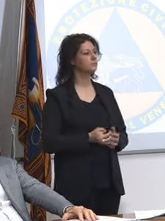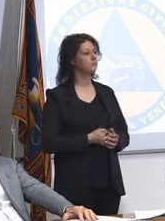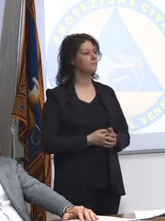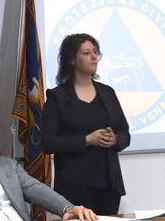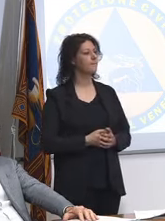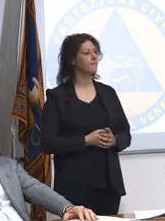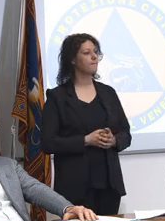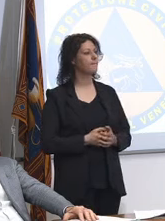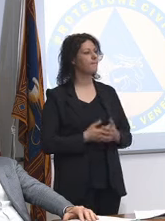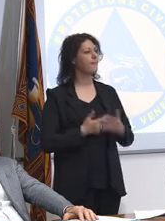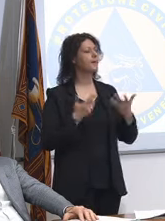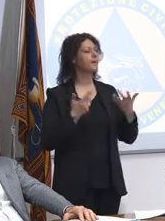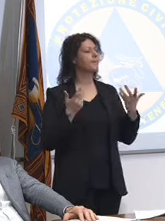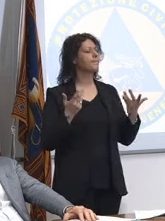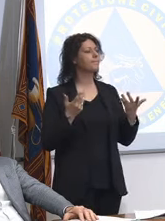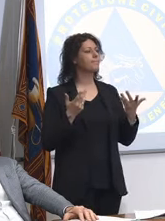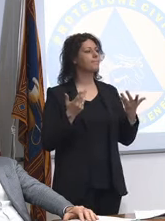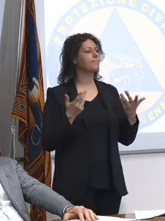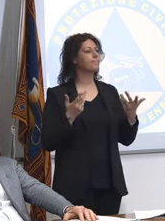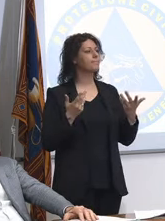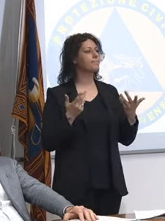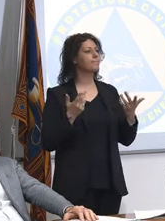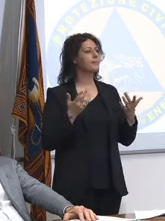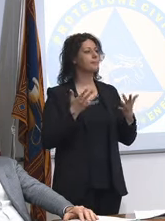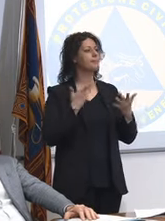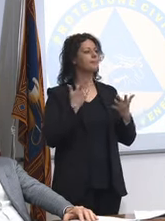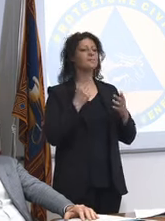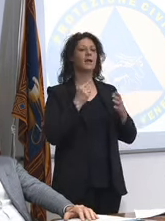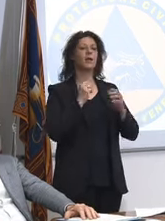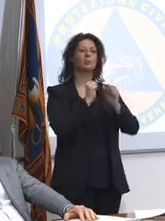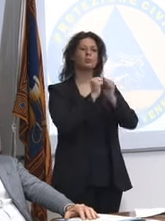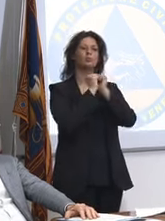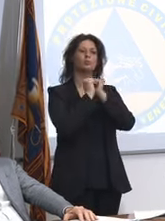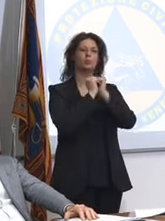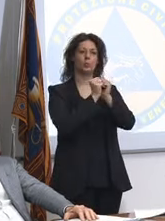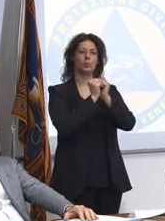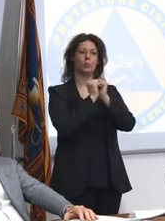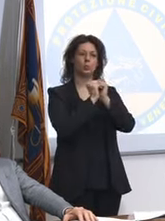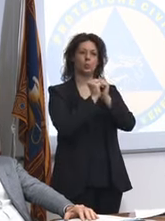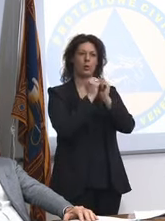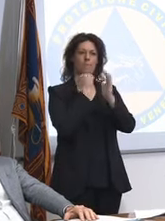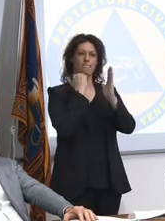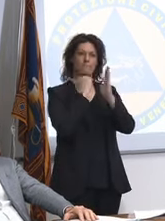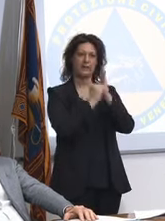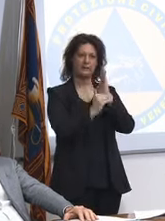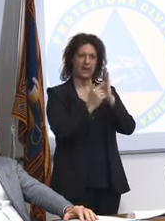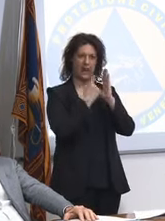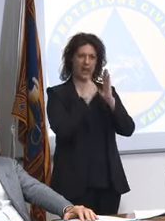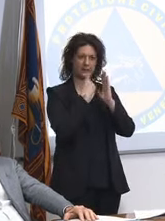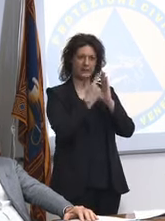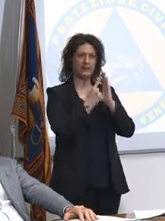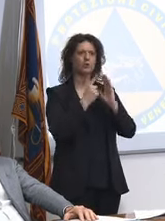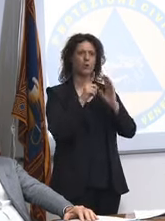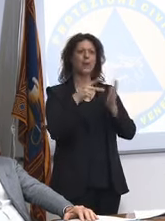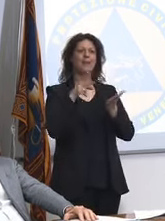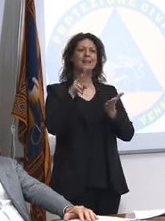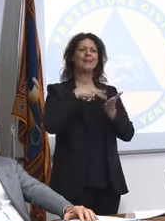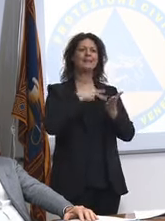precisa, ma entro la metà di giugno dovrebbero riaprire anche le discoteche. Ecco, no?